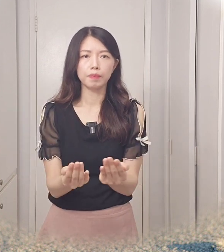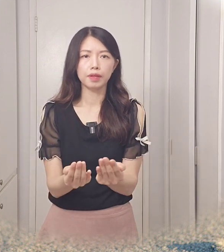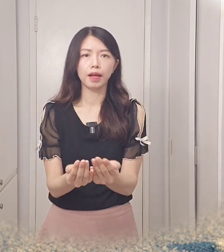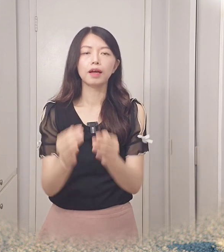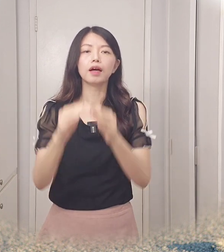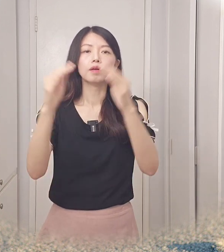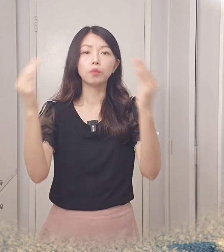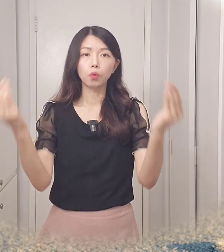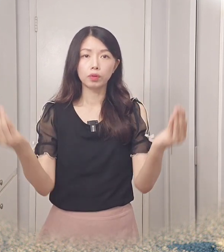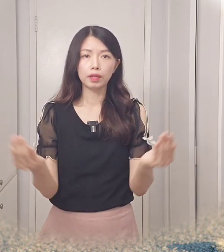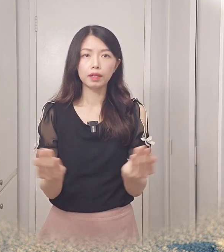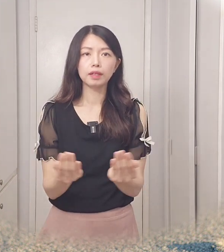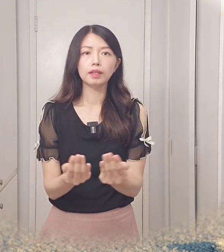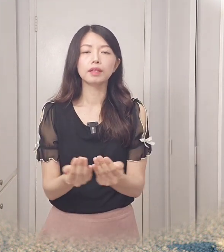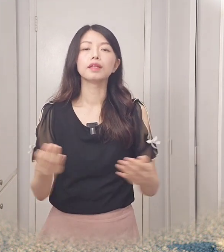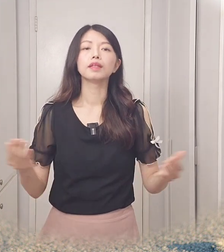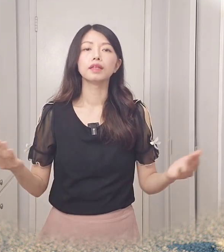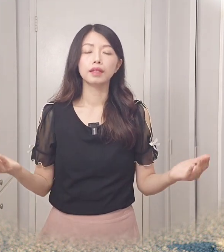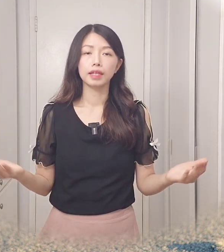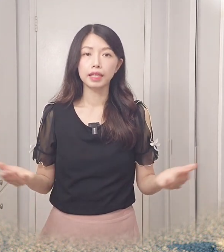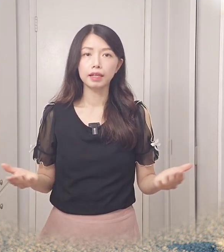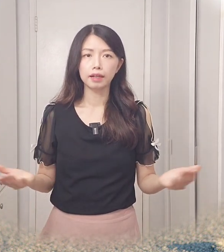표현하시면 됩니다. 모든